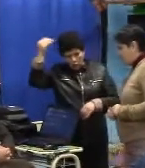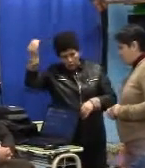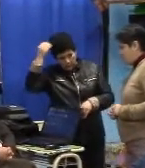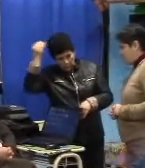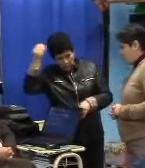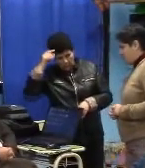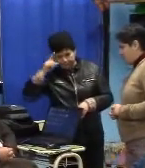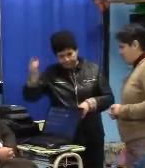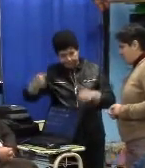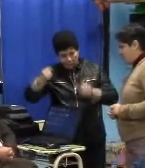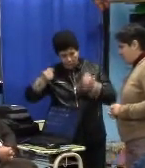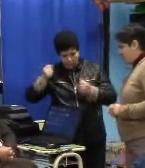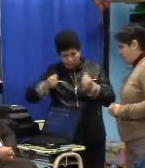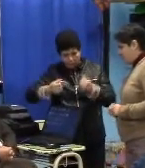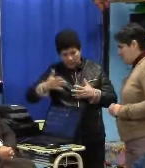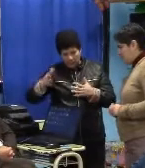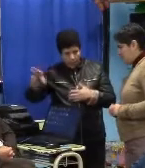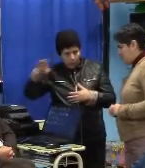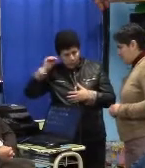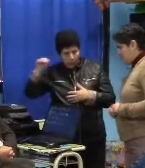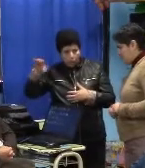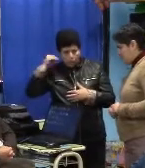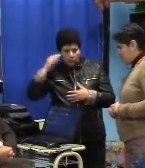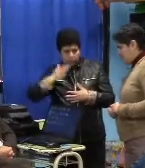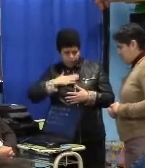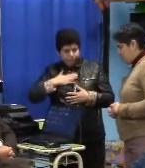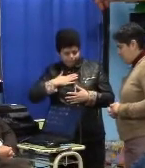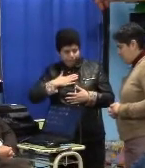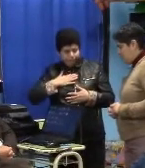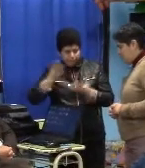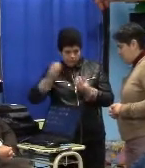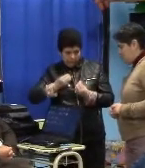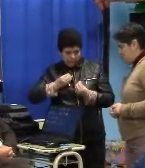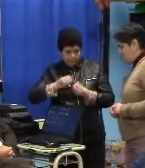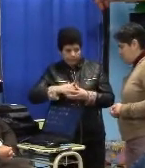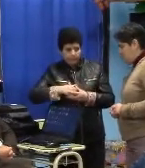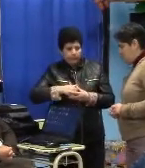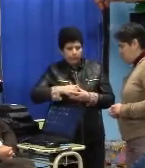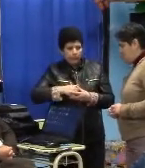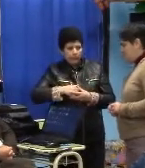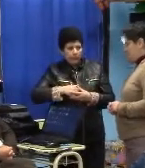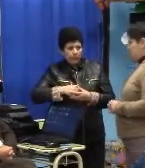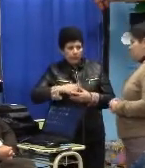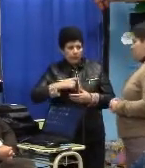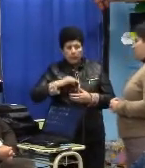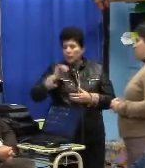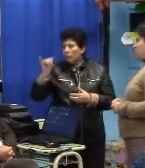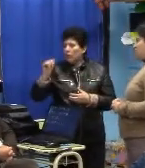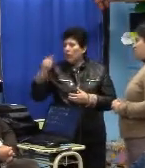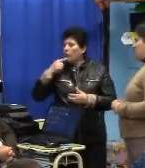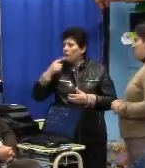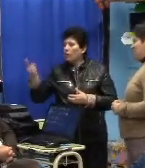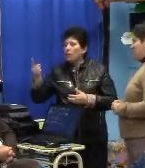en práctica. O sea, entiendo, es claro y me sirve para esa situación. Perfecto. ¿Pero vos lo usas de forma